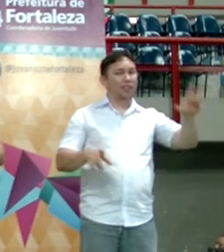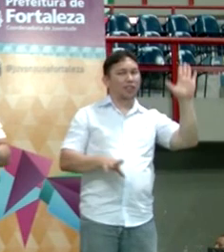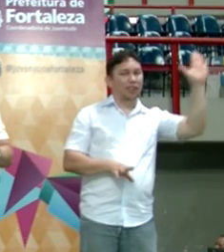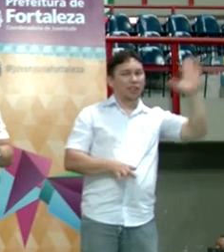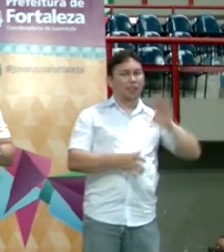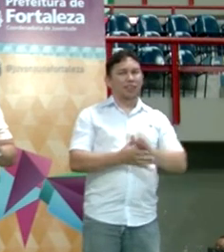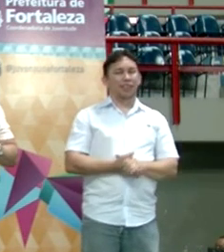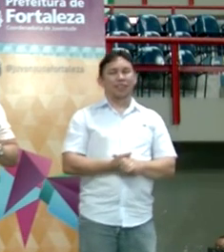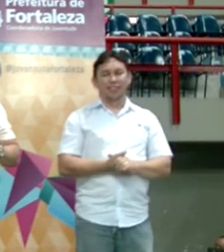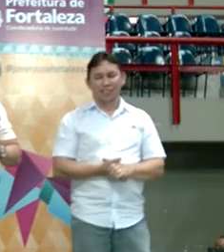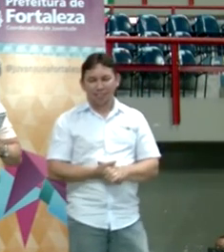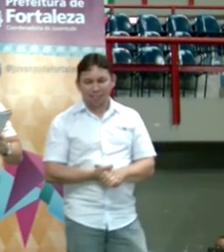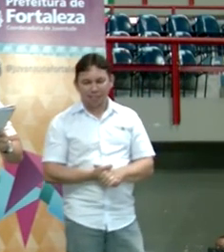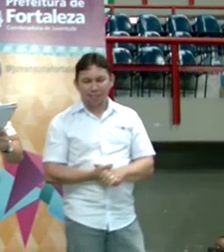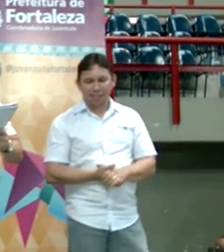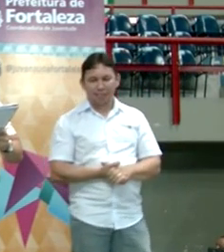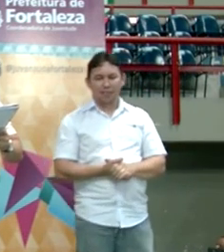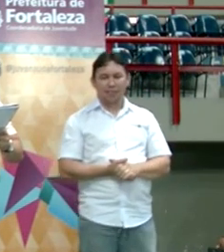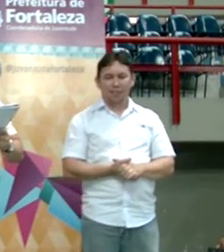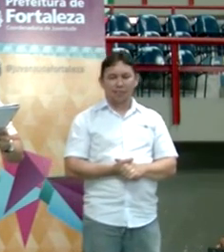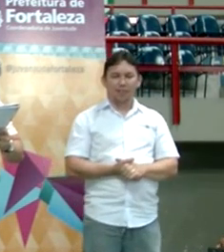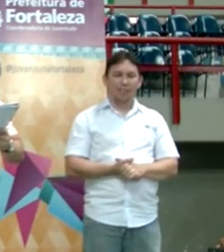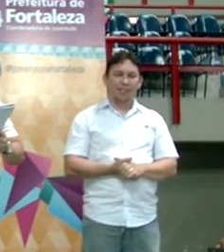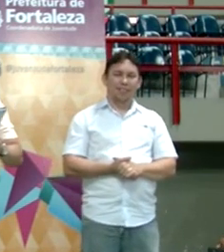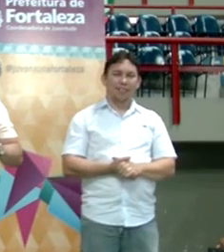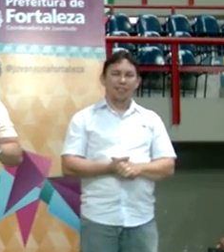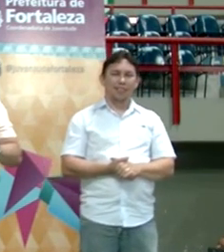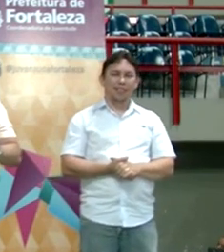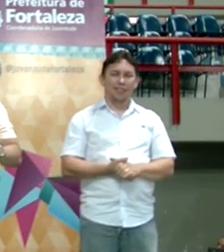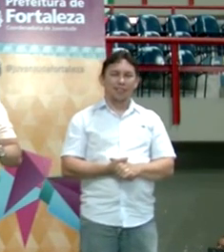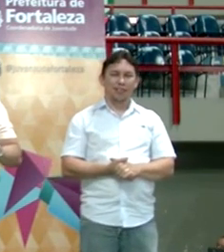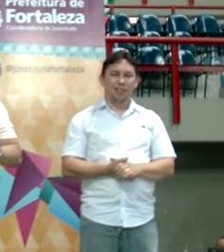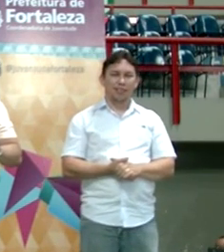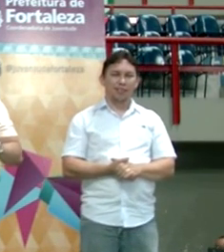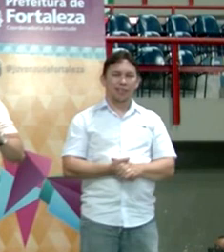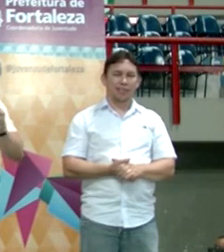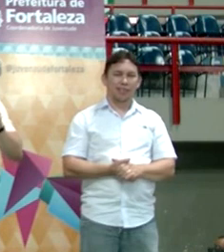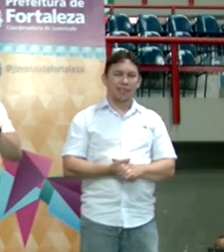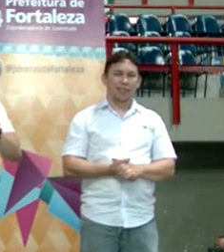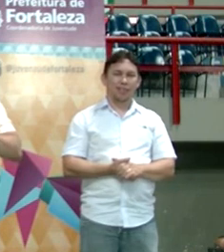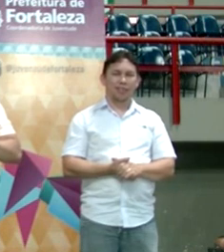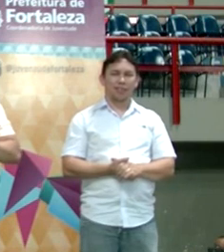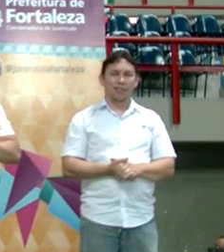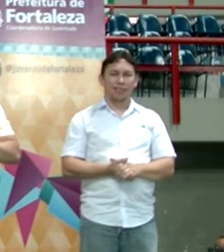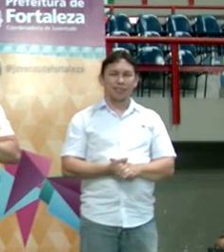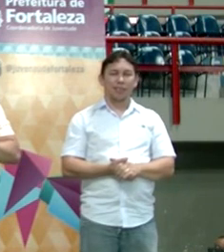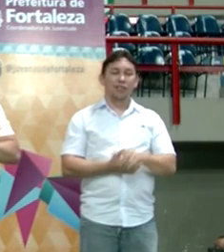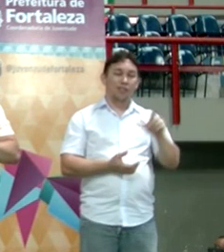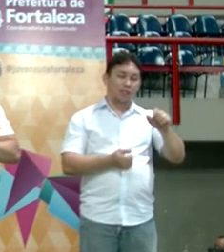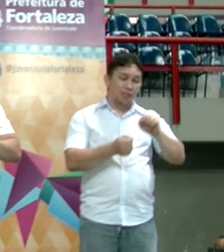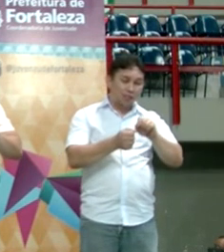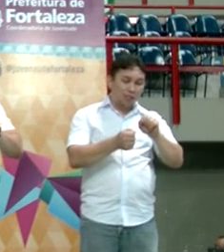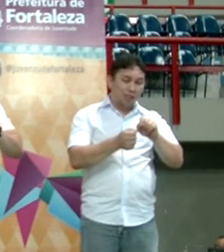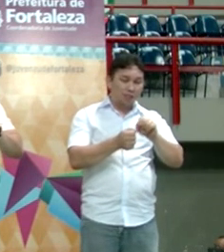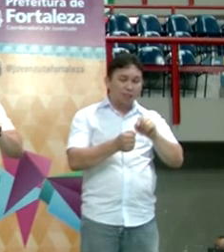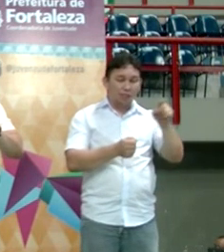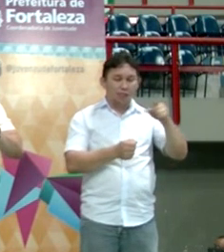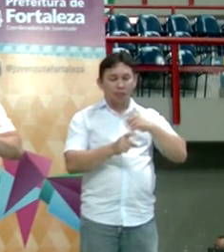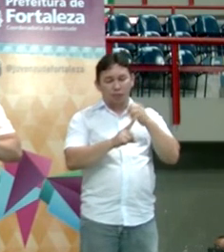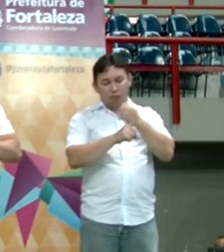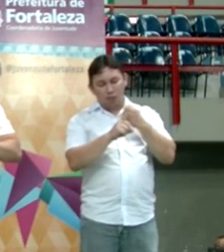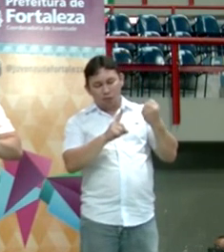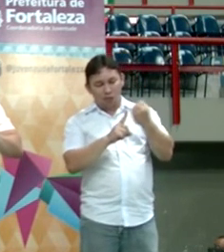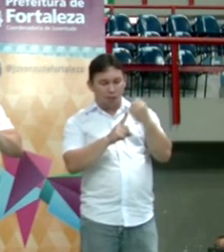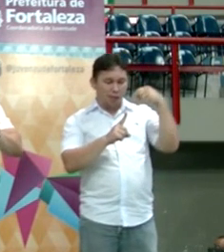Peppa. É o tio da Peppa. B. Ele está fazendo uma menção ao